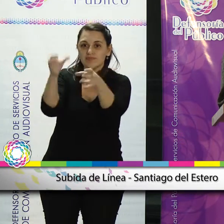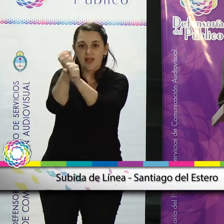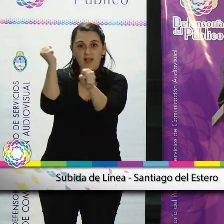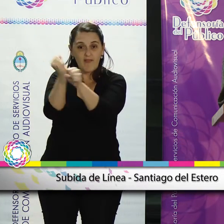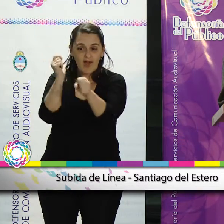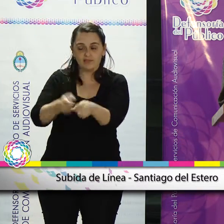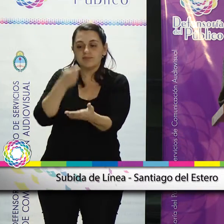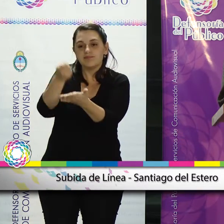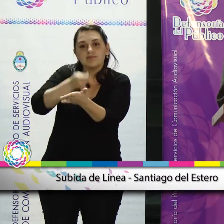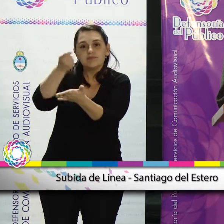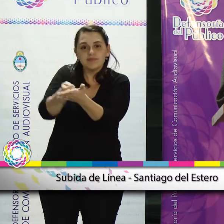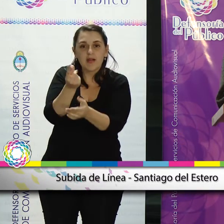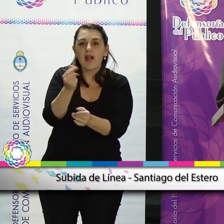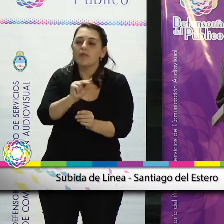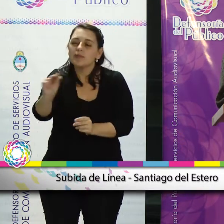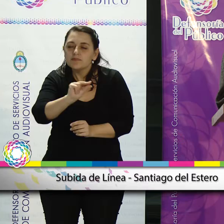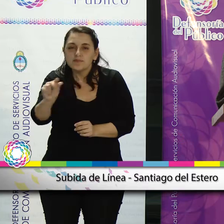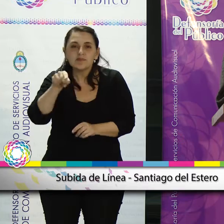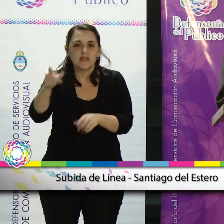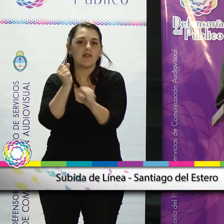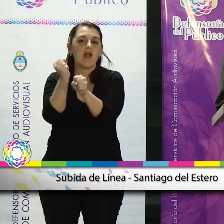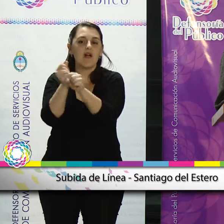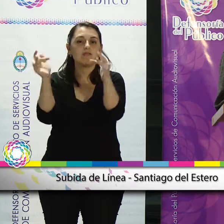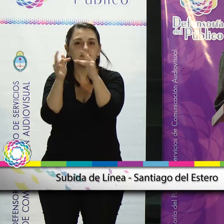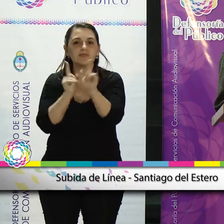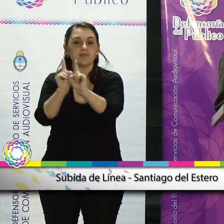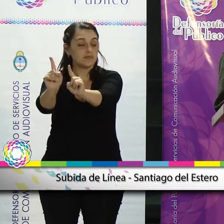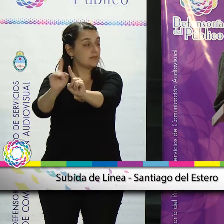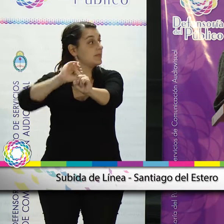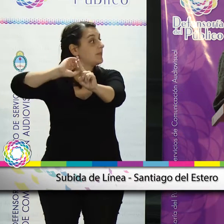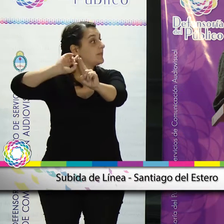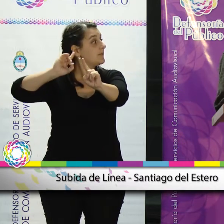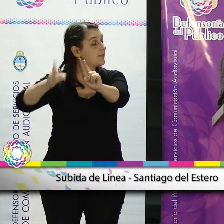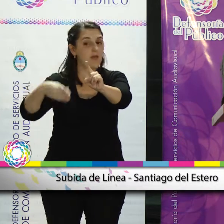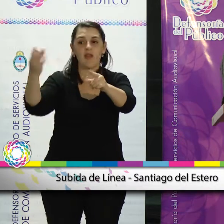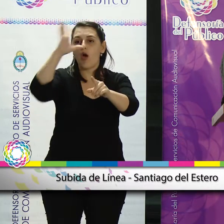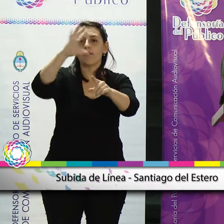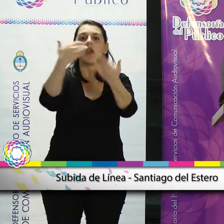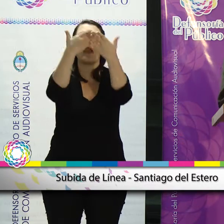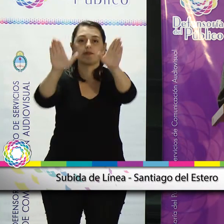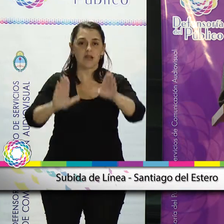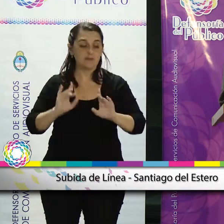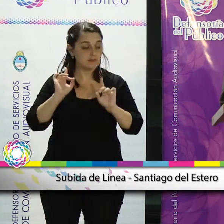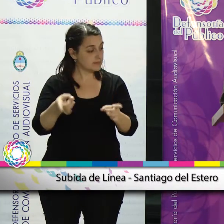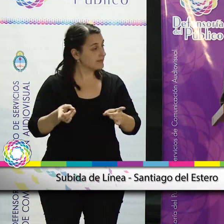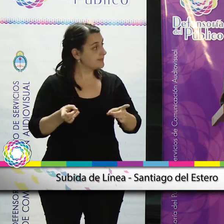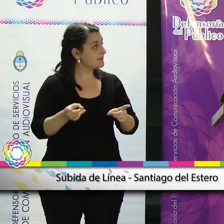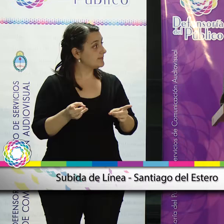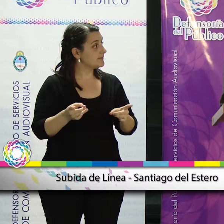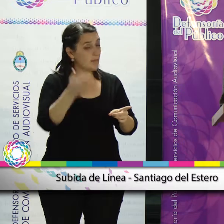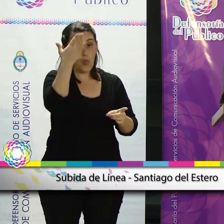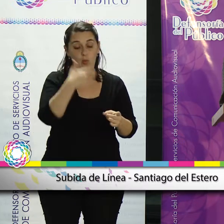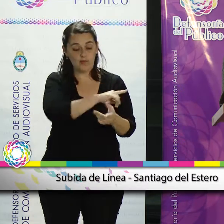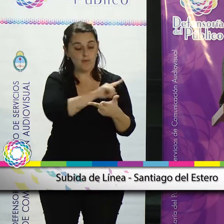con alta algo local además de garantizar condiciones propicios para ejercer la libertad de expresión y por último